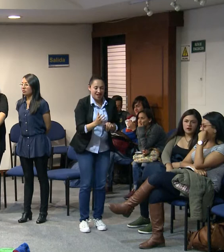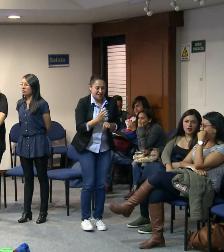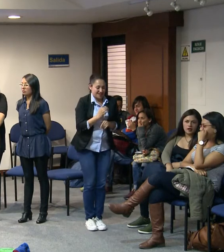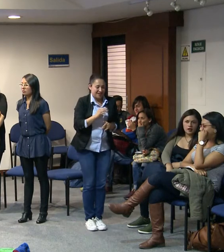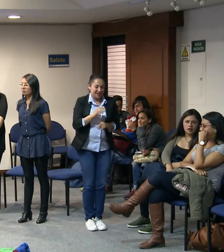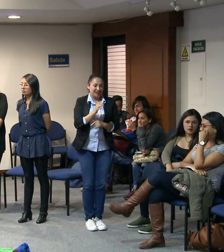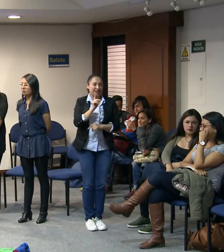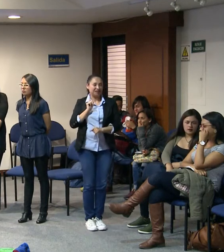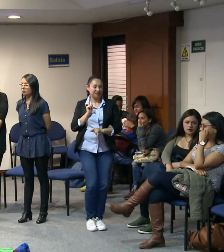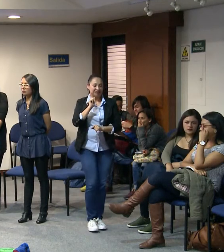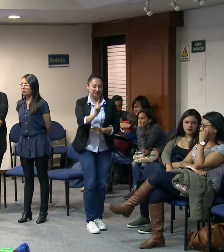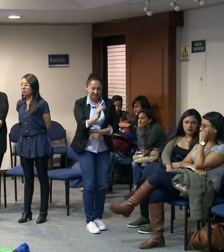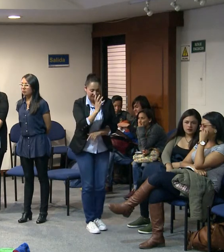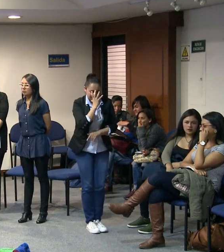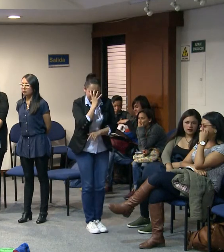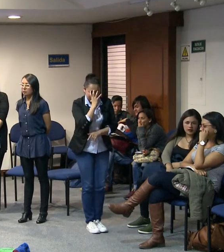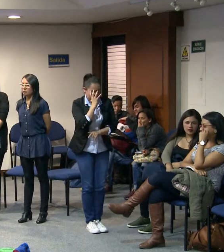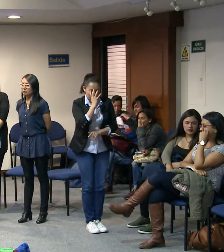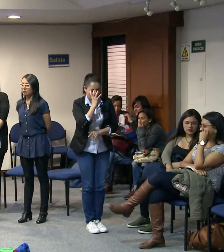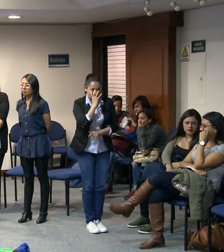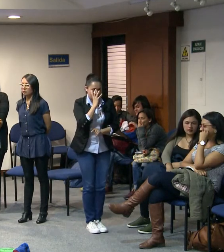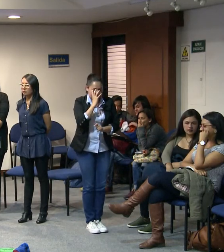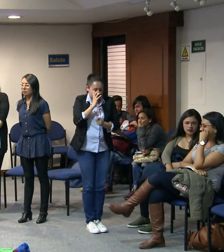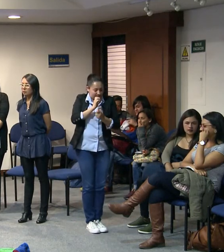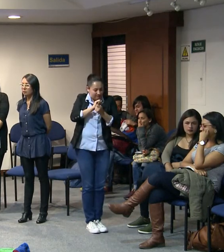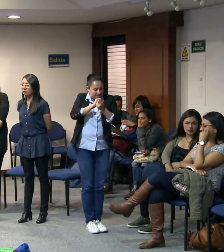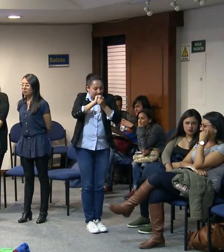y vincularnos con los niños.